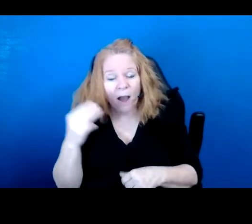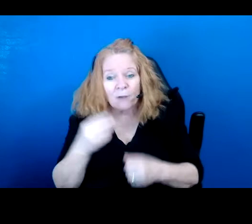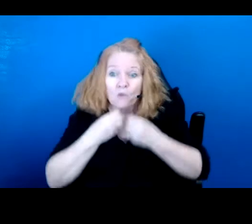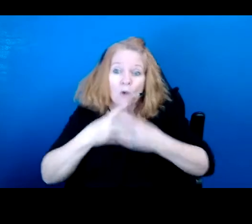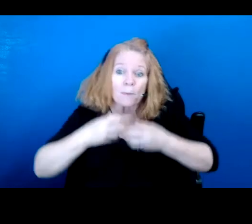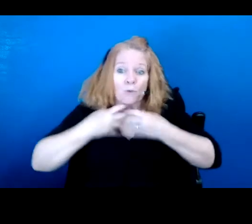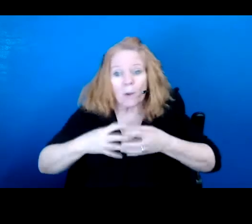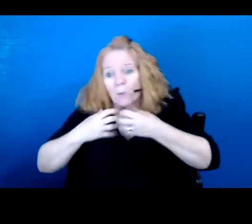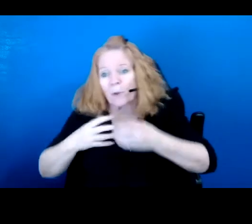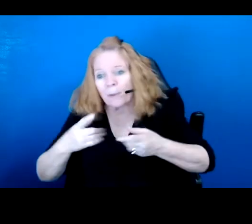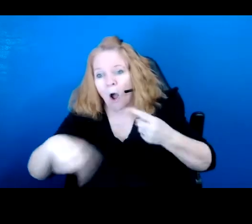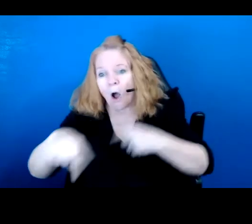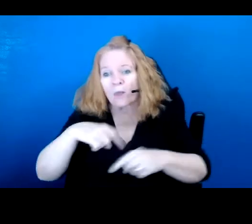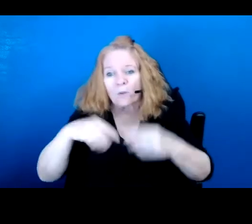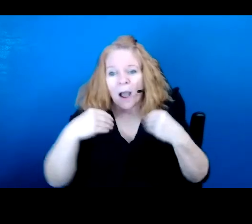mazapán